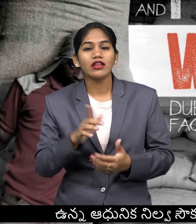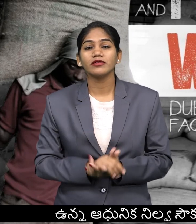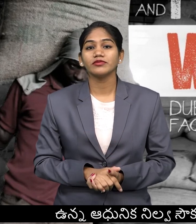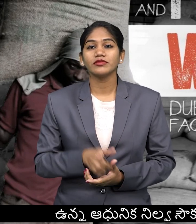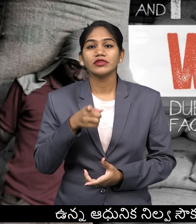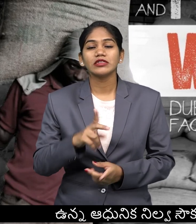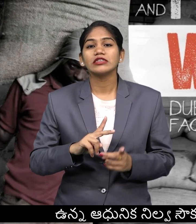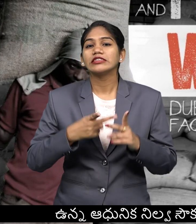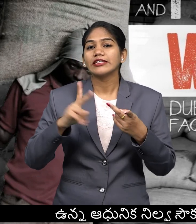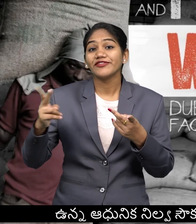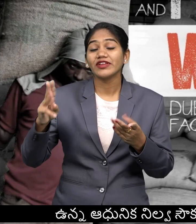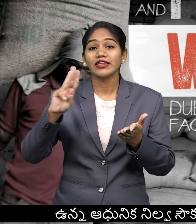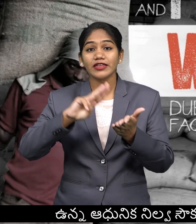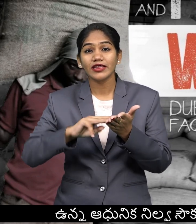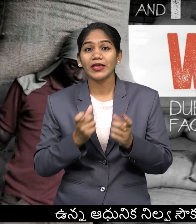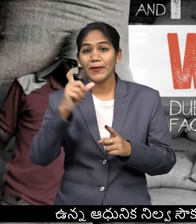పెట్టాలి.